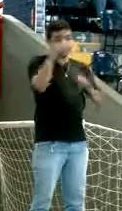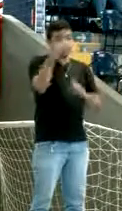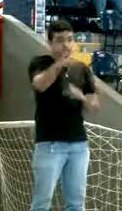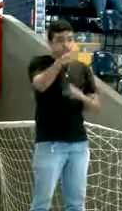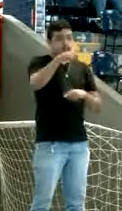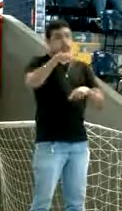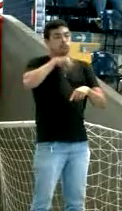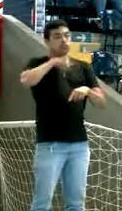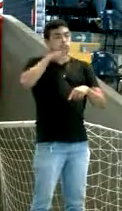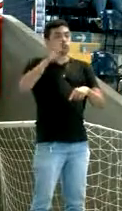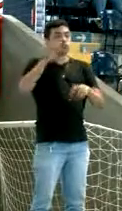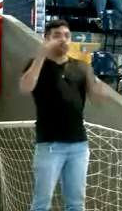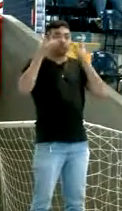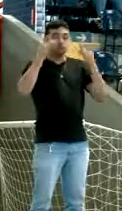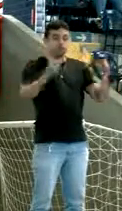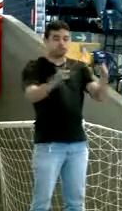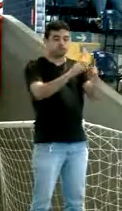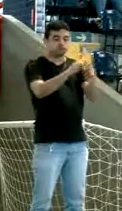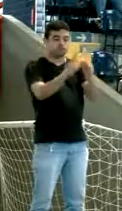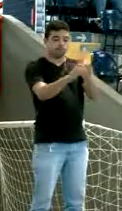as encenações.